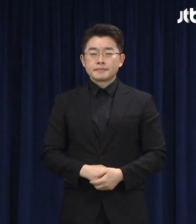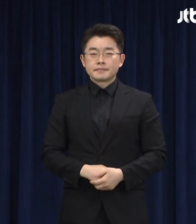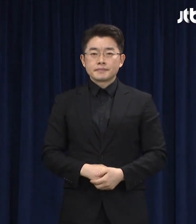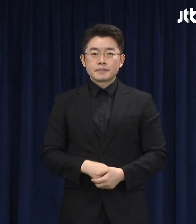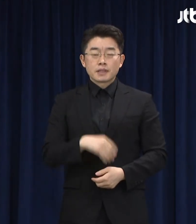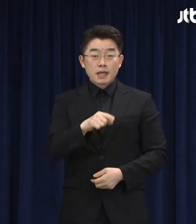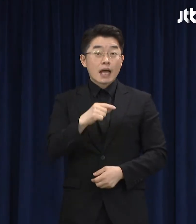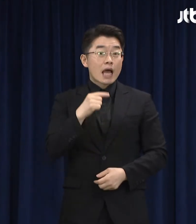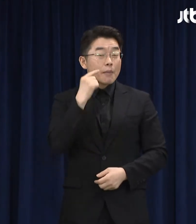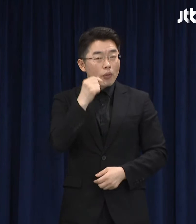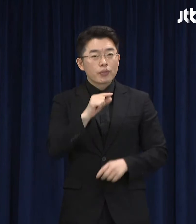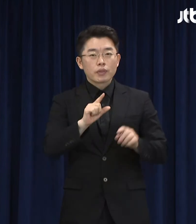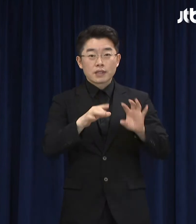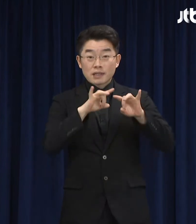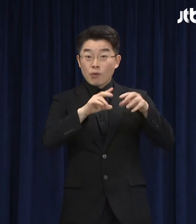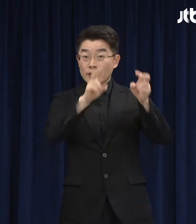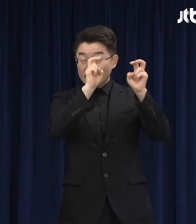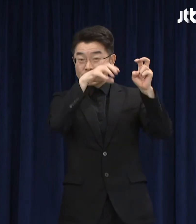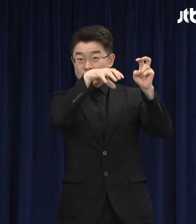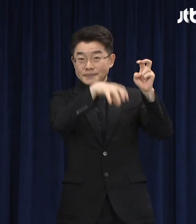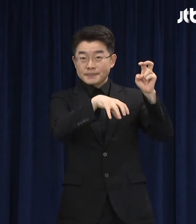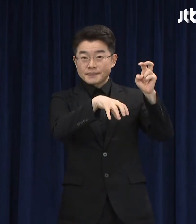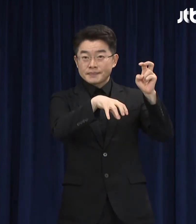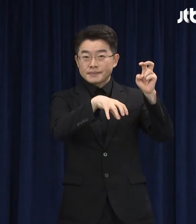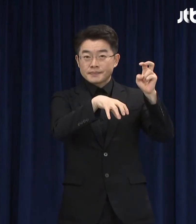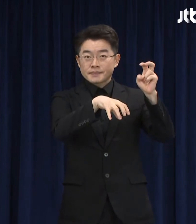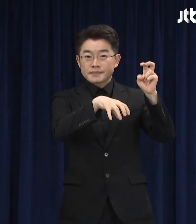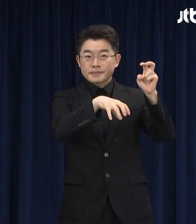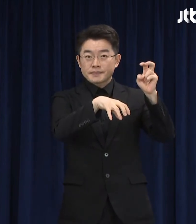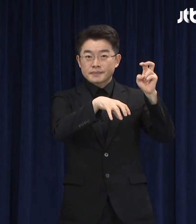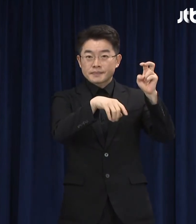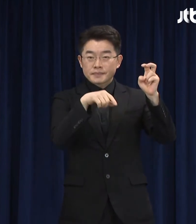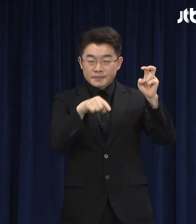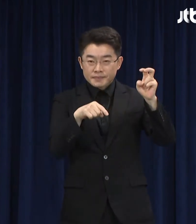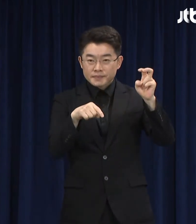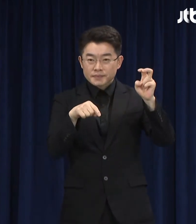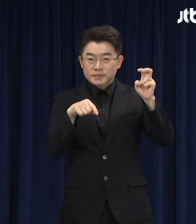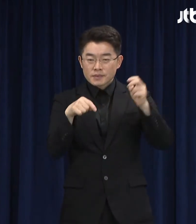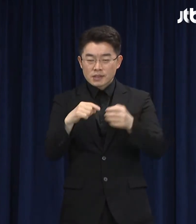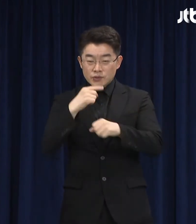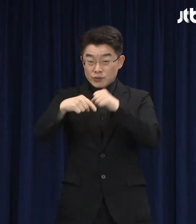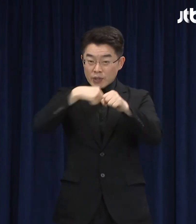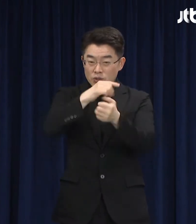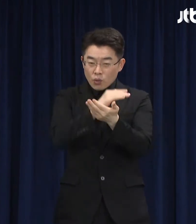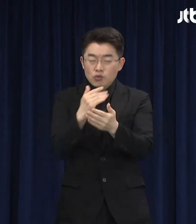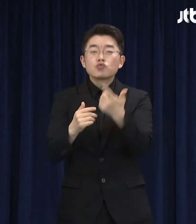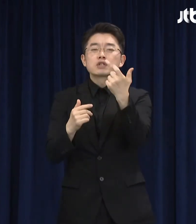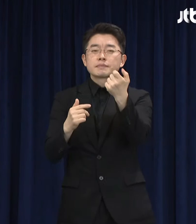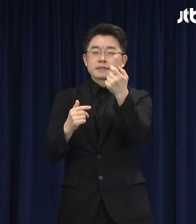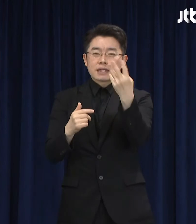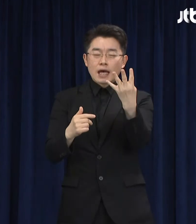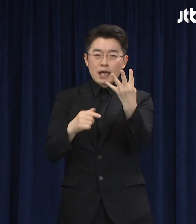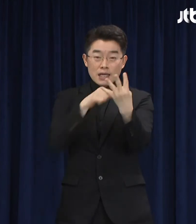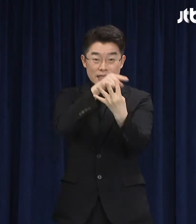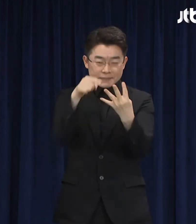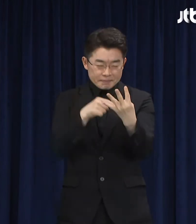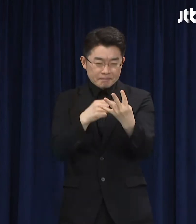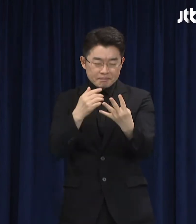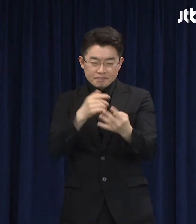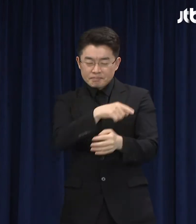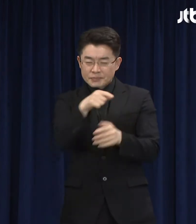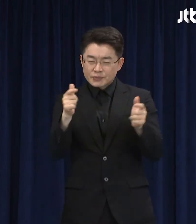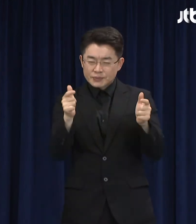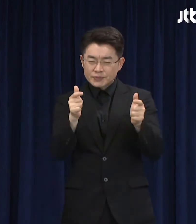동경전력은 연 1회 알프스 시설에 대한 64개 핵종에 대한 농도 분석을 진행하고